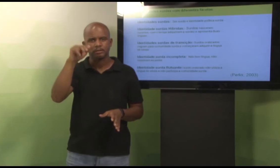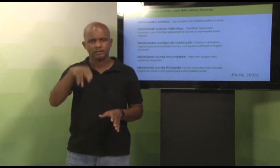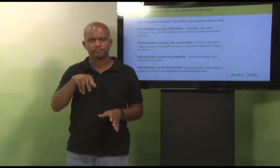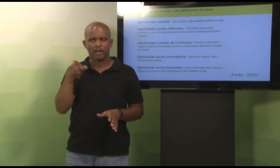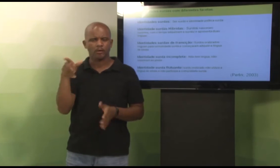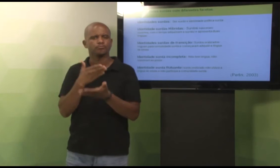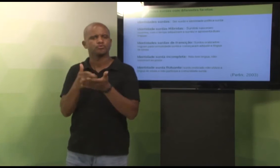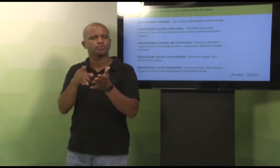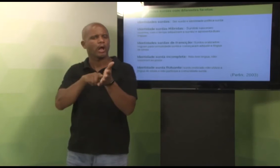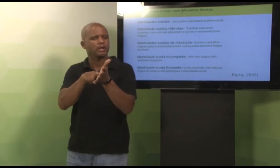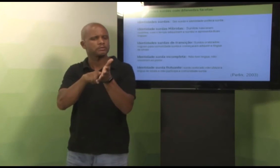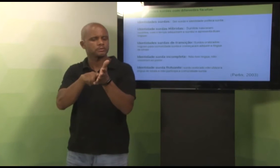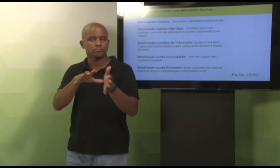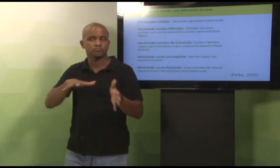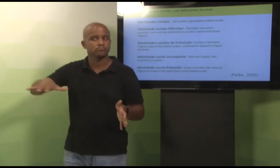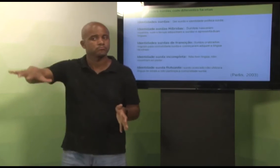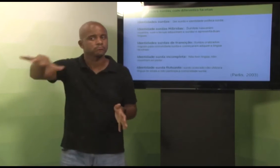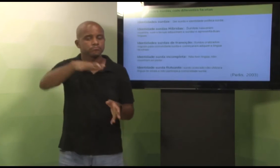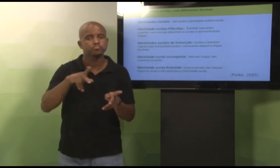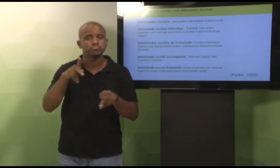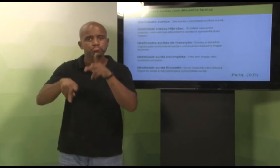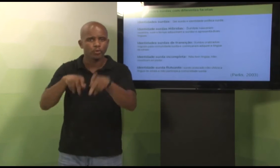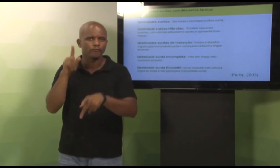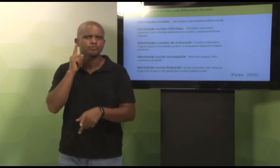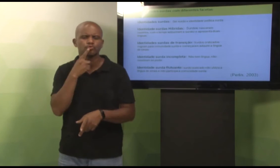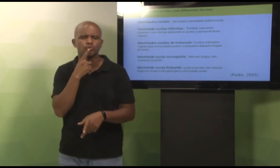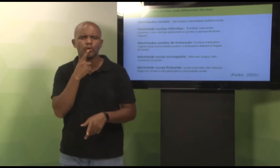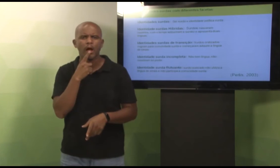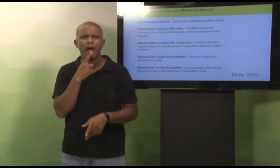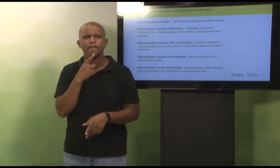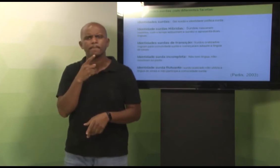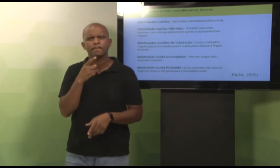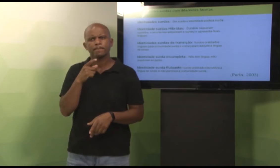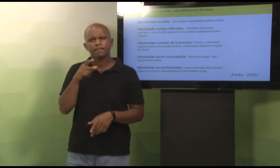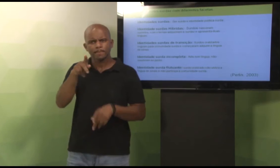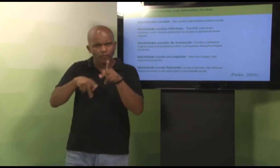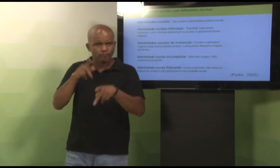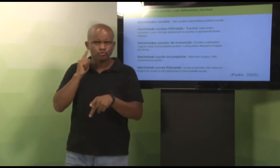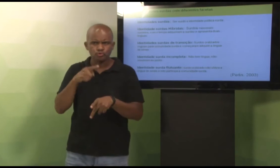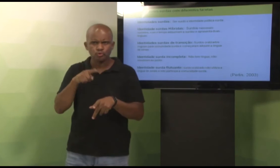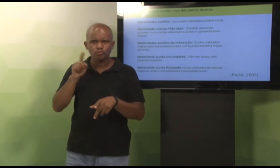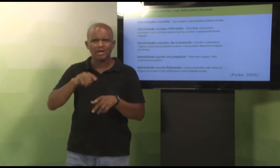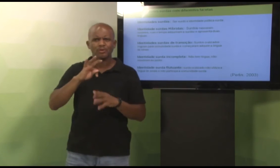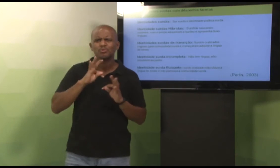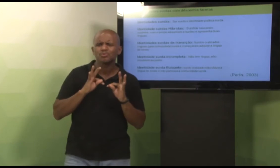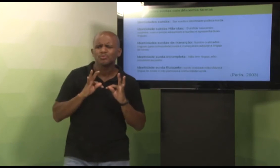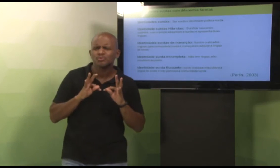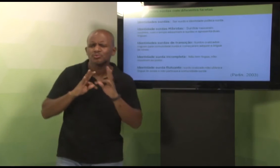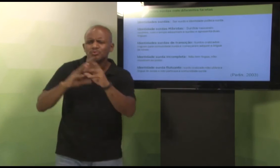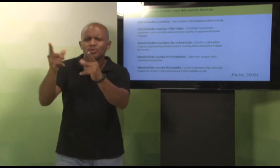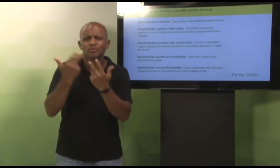Gladys Perlin, em suas pesquisas com o povo surdo,